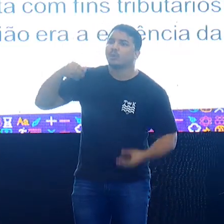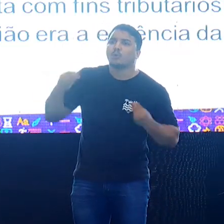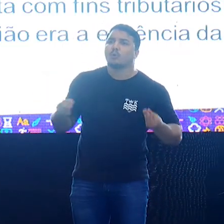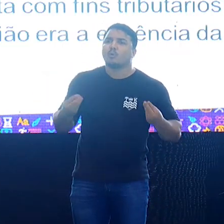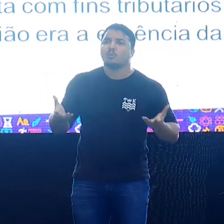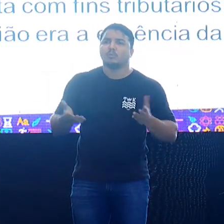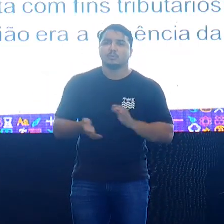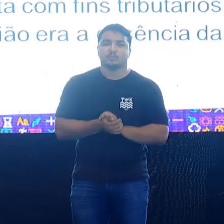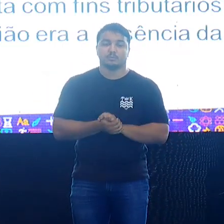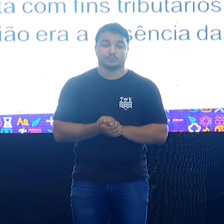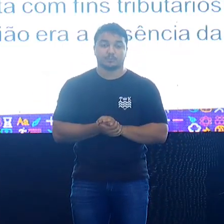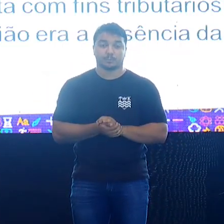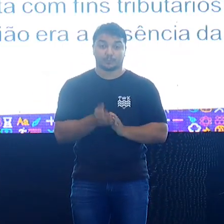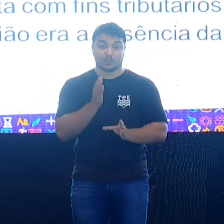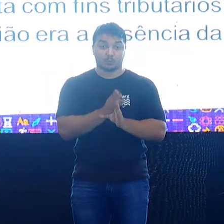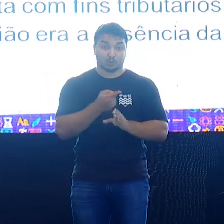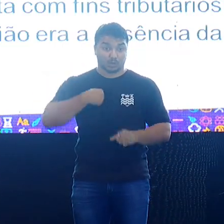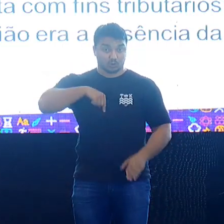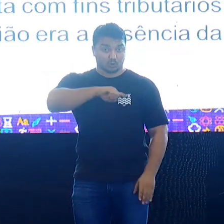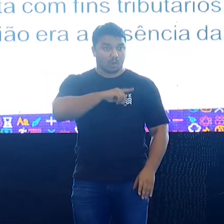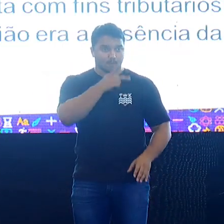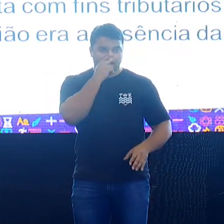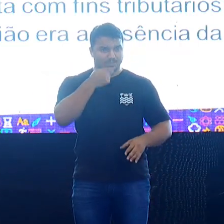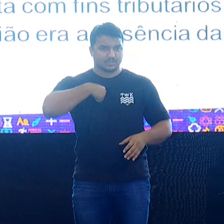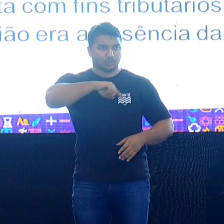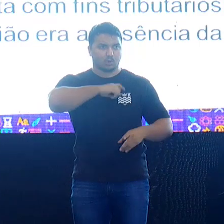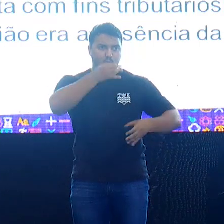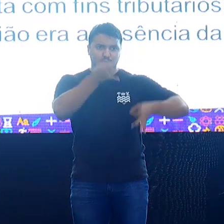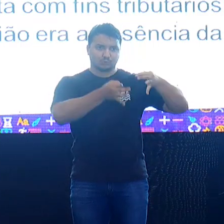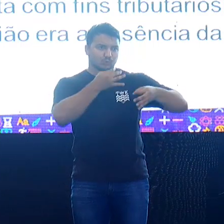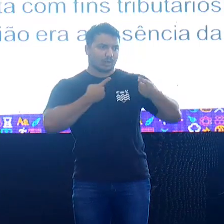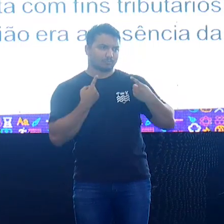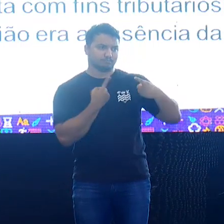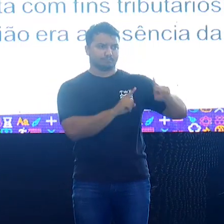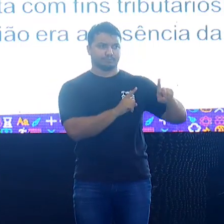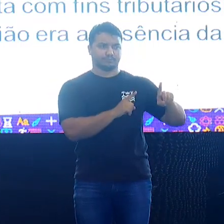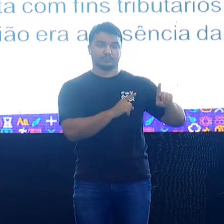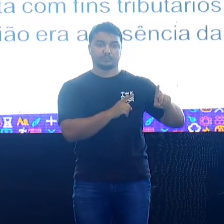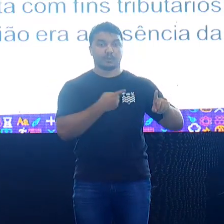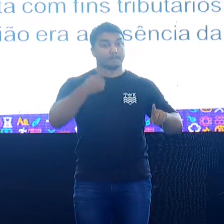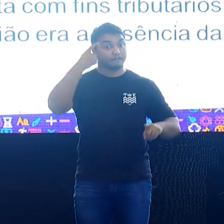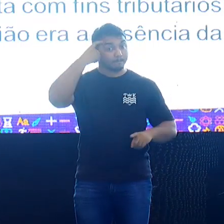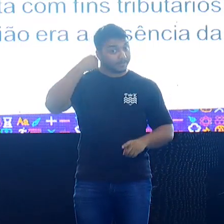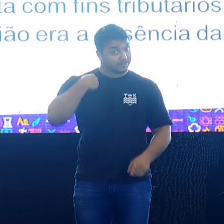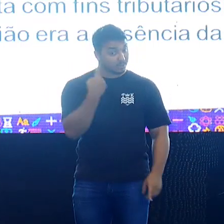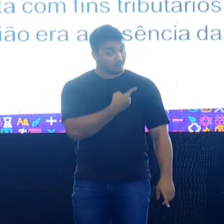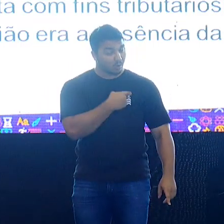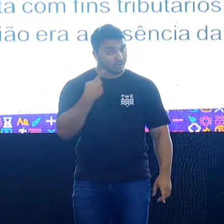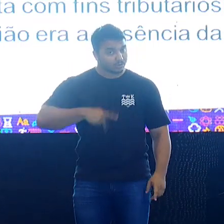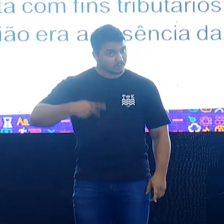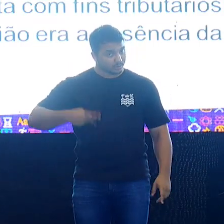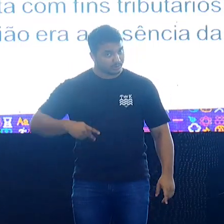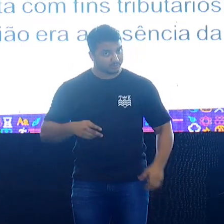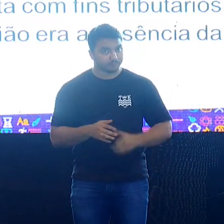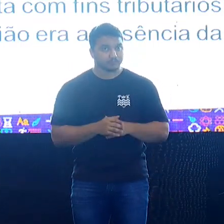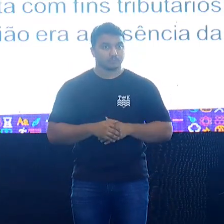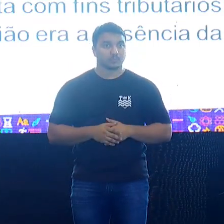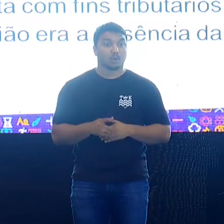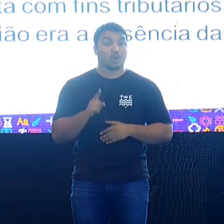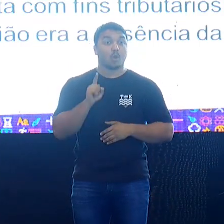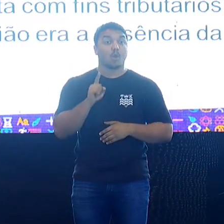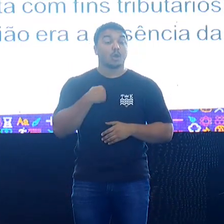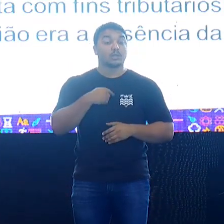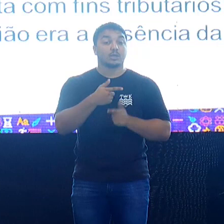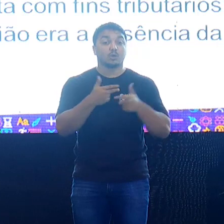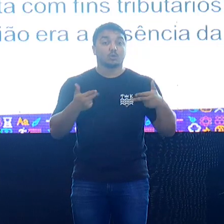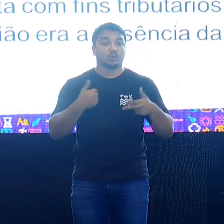Pessoal, quando a gente for julgar uma cultura, a gente tem que pensar na nossa. Olha só em